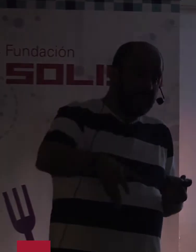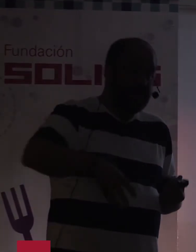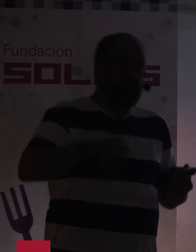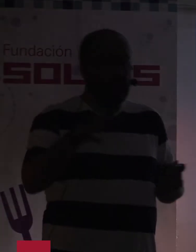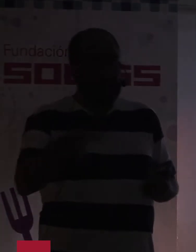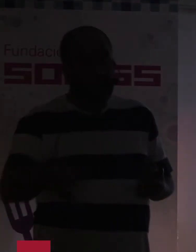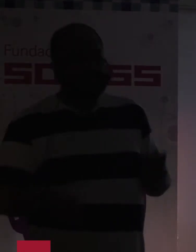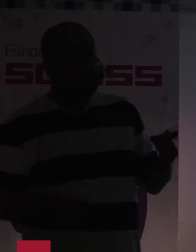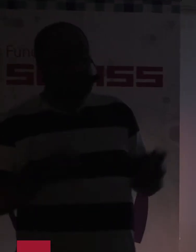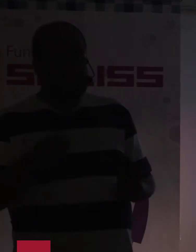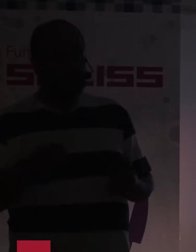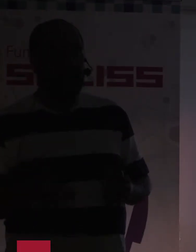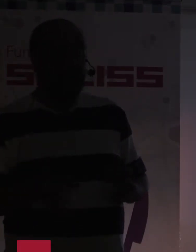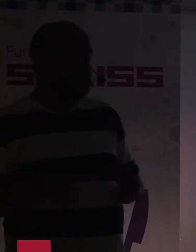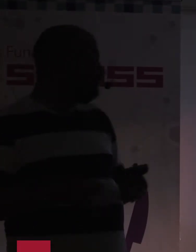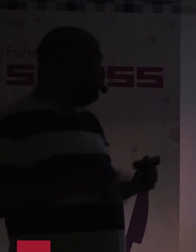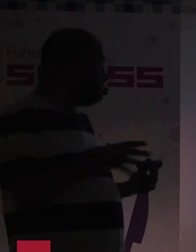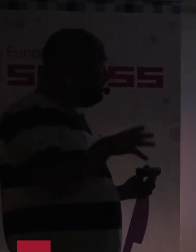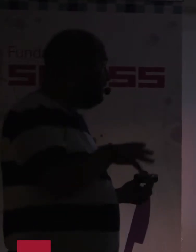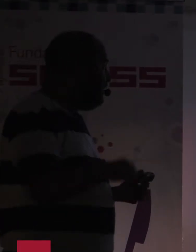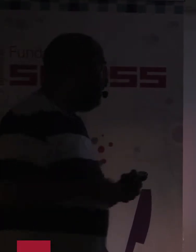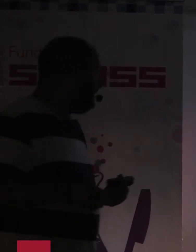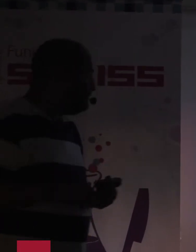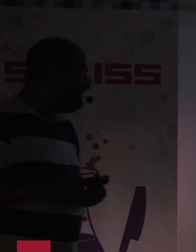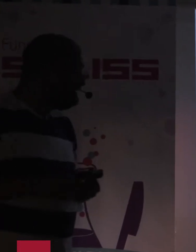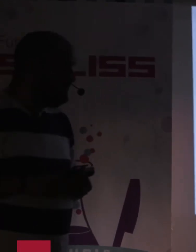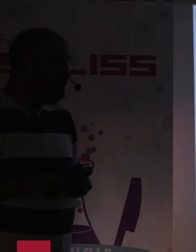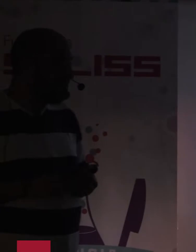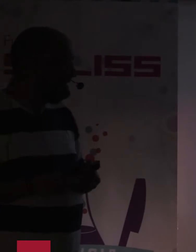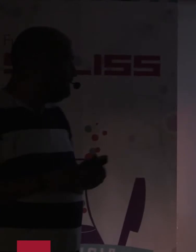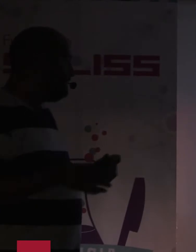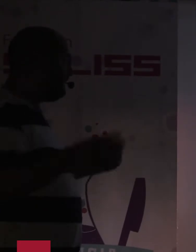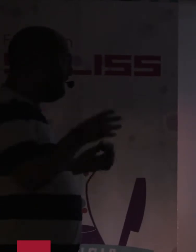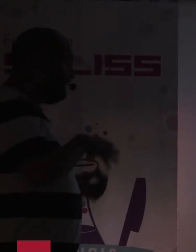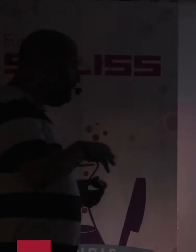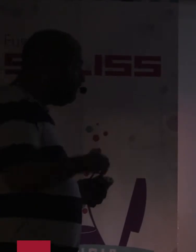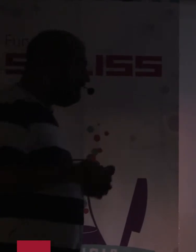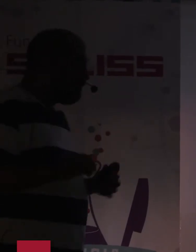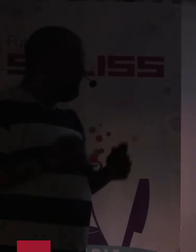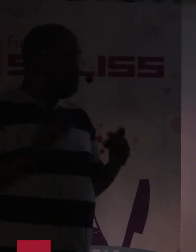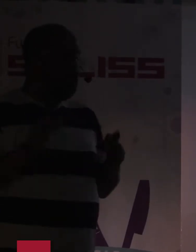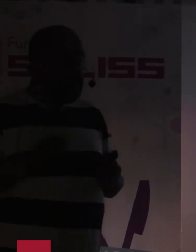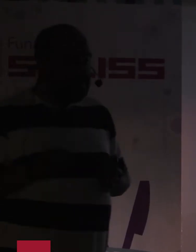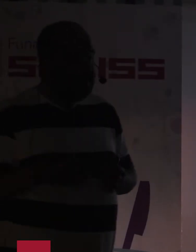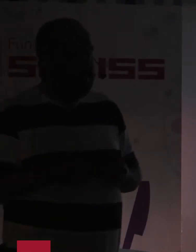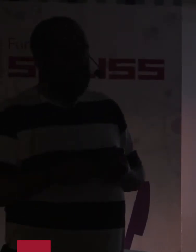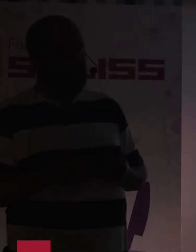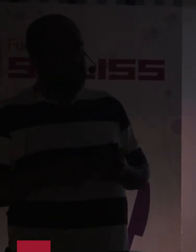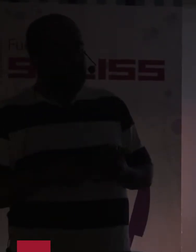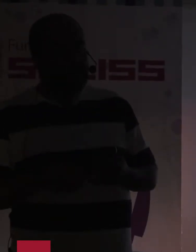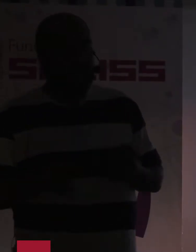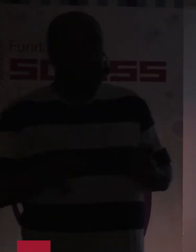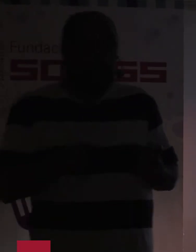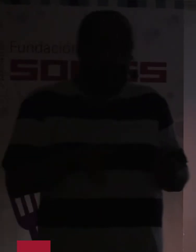de entender qué ocurre cuando la excitas y ese tipo de cosas. Todo eso lo hacemos en Sisa, en Trieste. Y por último, hay una empresa muy pequeñita